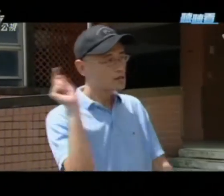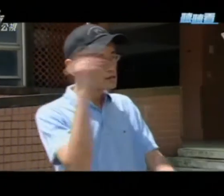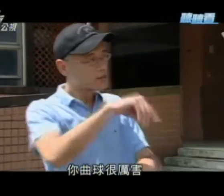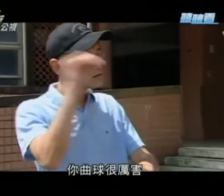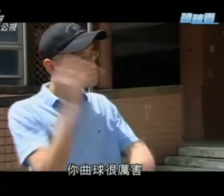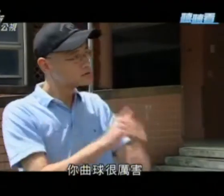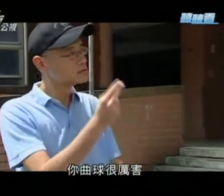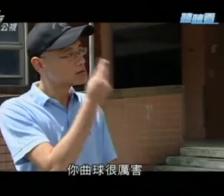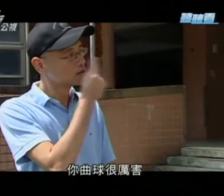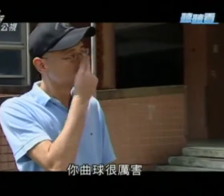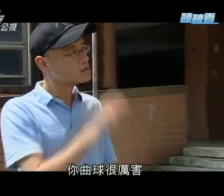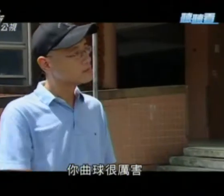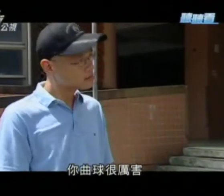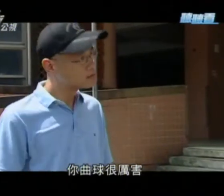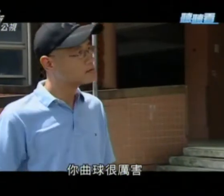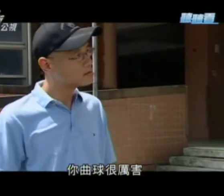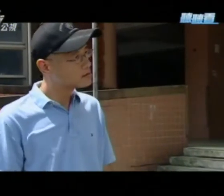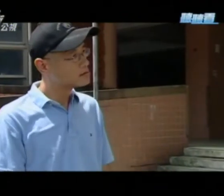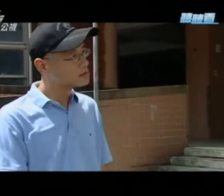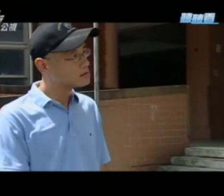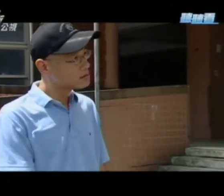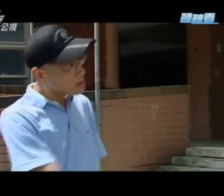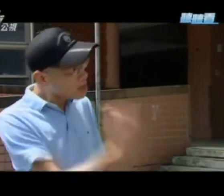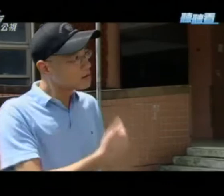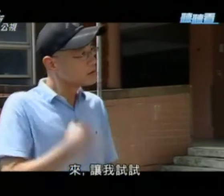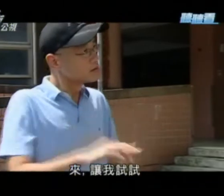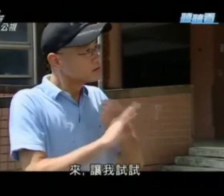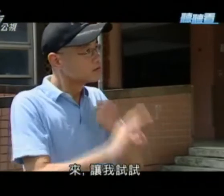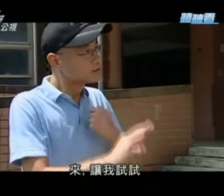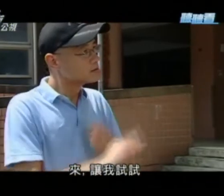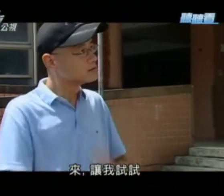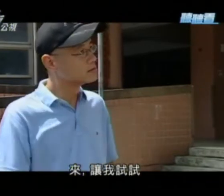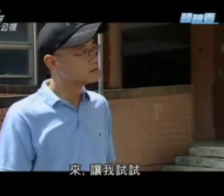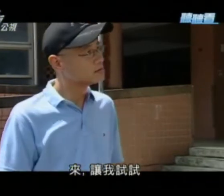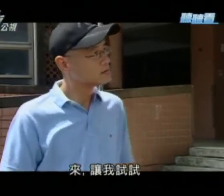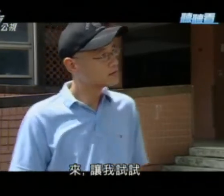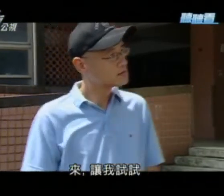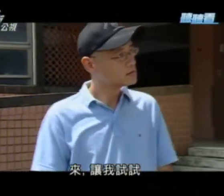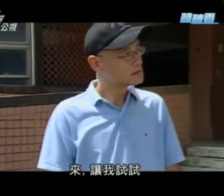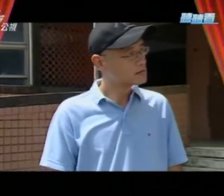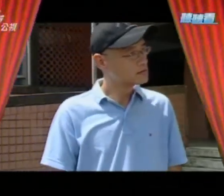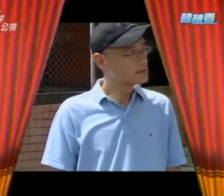你曲球很厉害，来，让我试试。